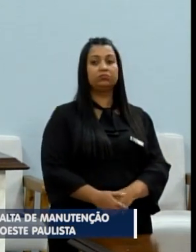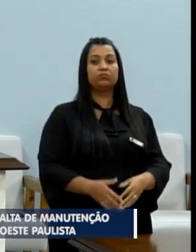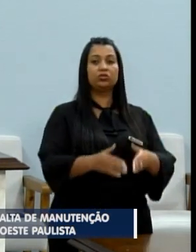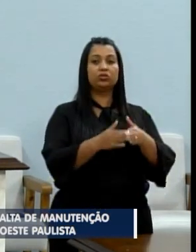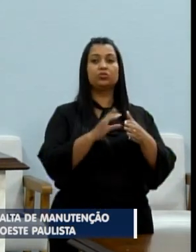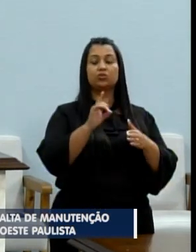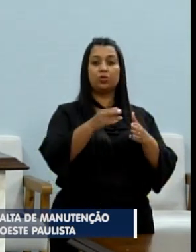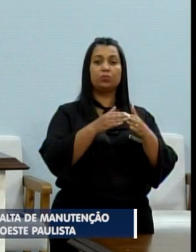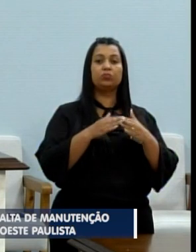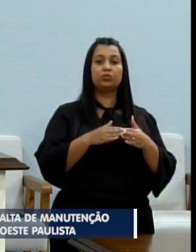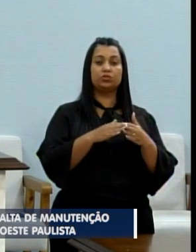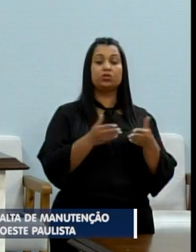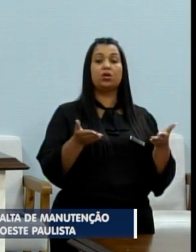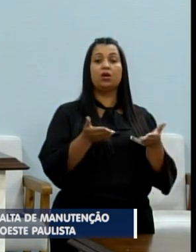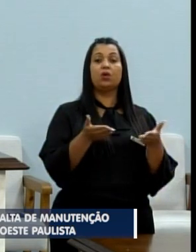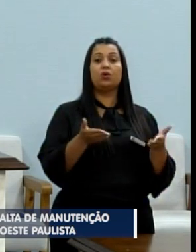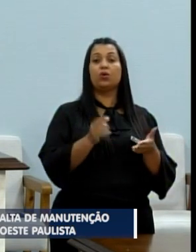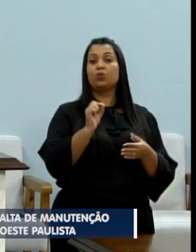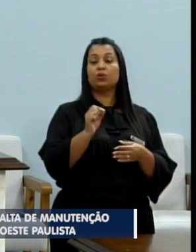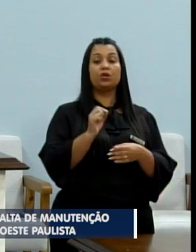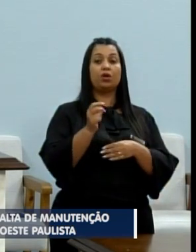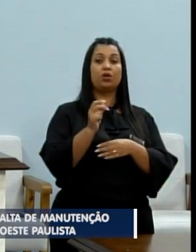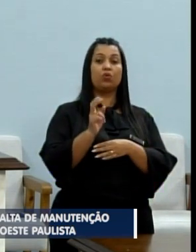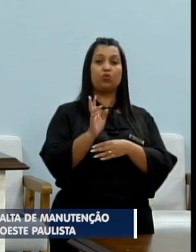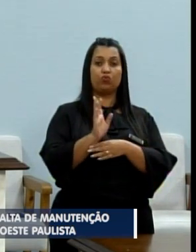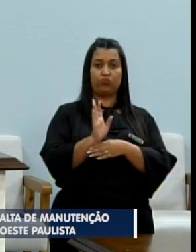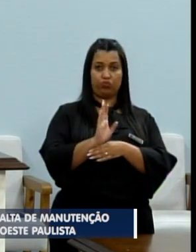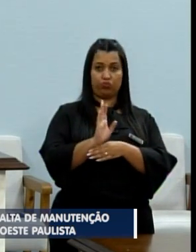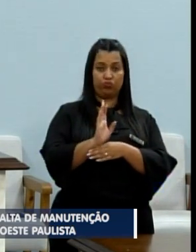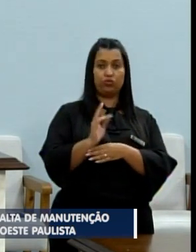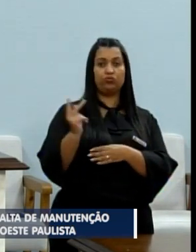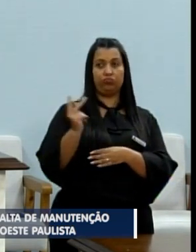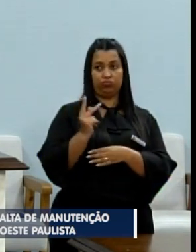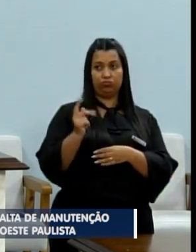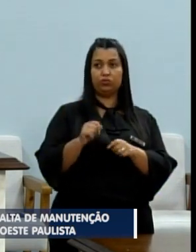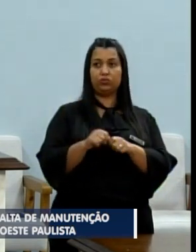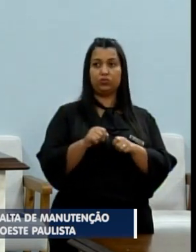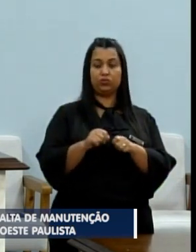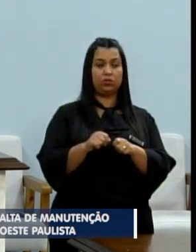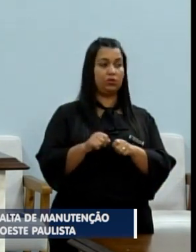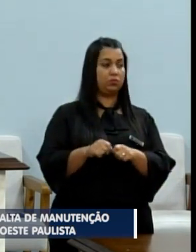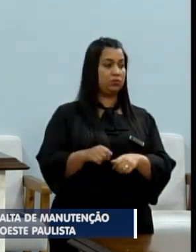pedir para rodar agora o vídeo que eu, o vereador Odélio, fizer na área.